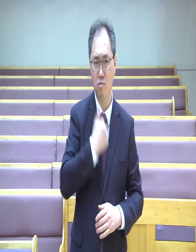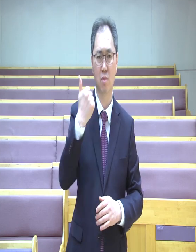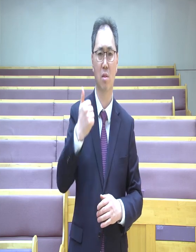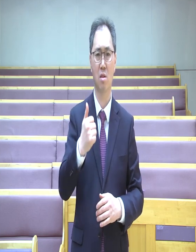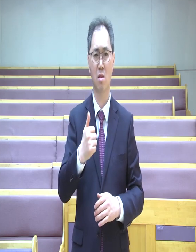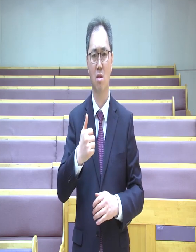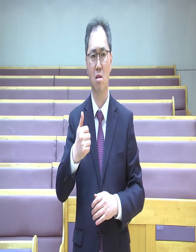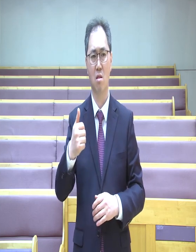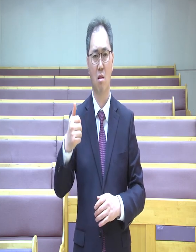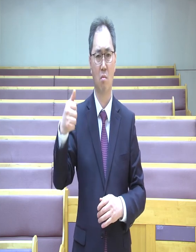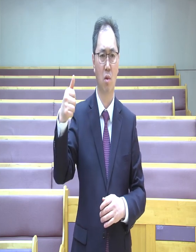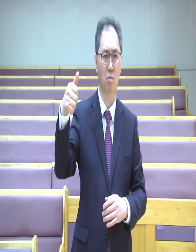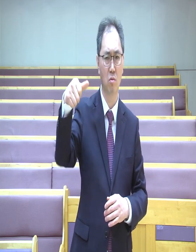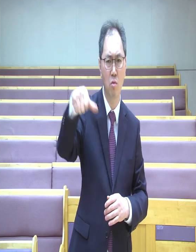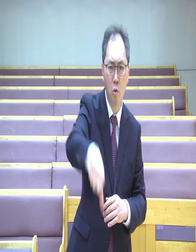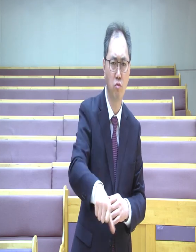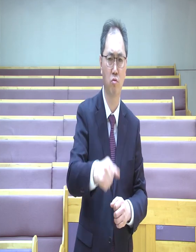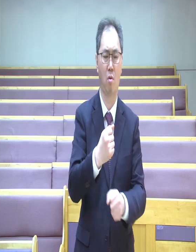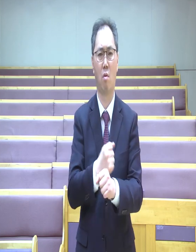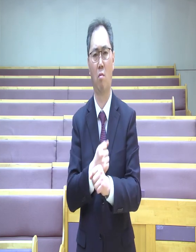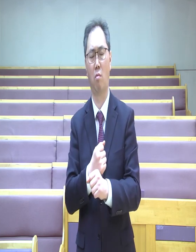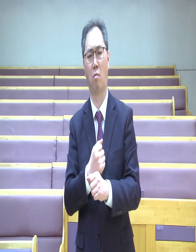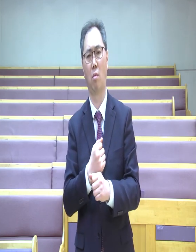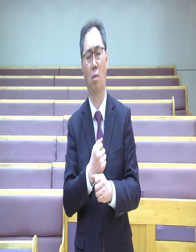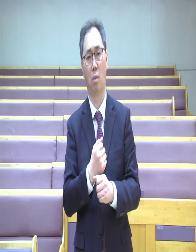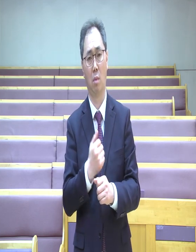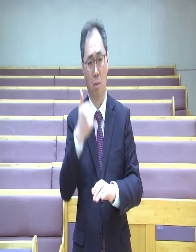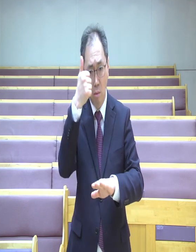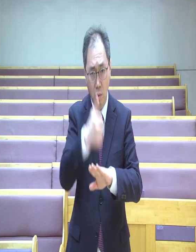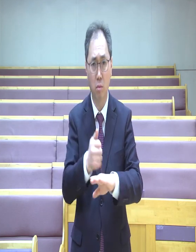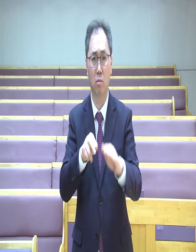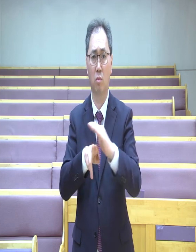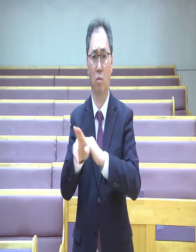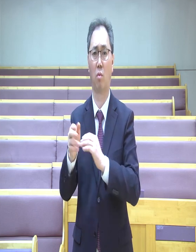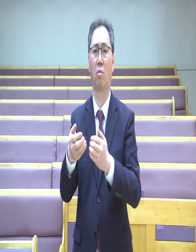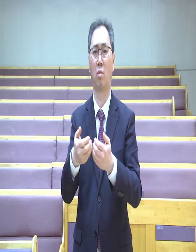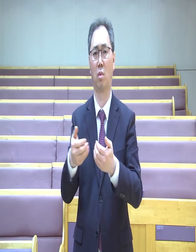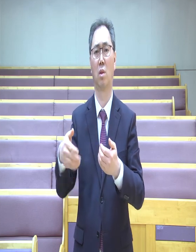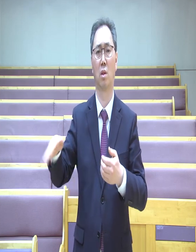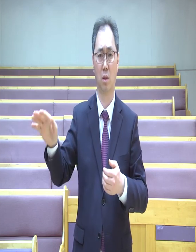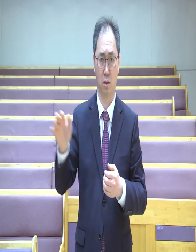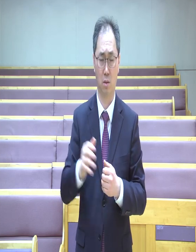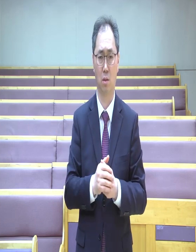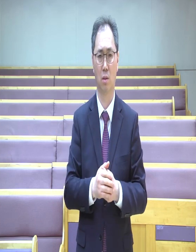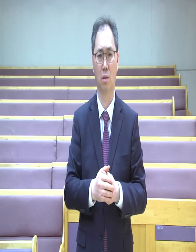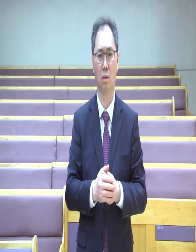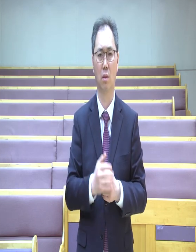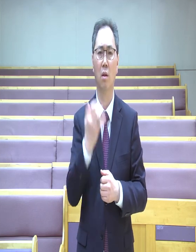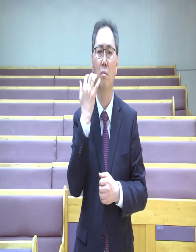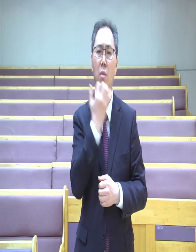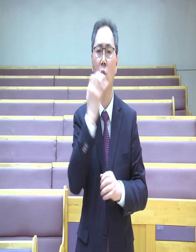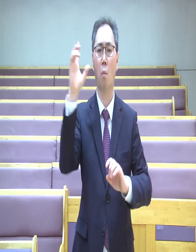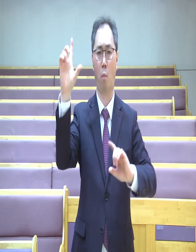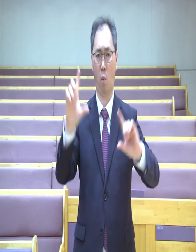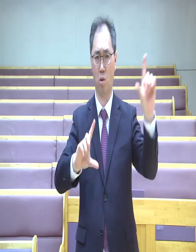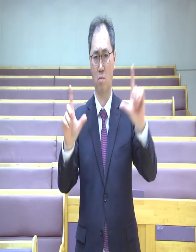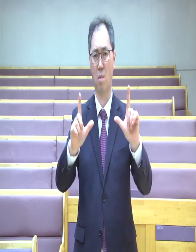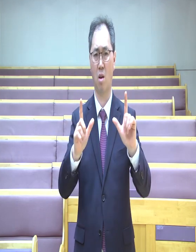않았습니까? 그는 현재 예수님이 못 박히신 십자가 곁에 없습니다. 아마 멀찍이서